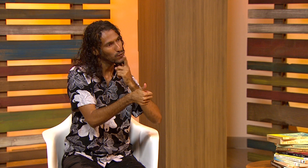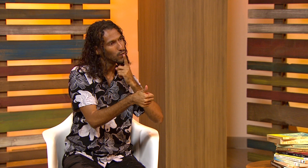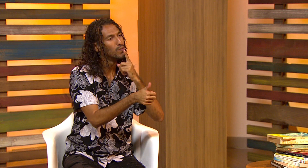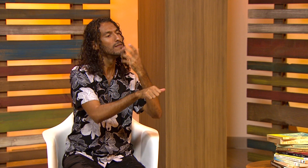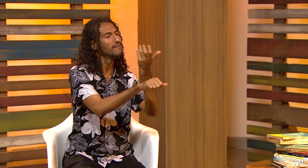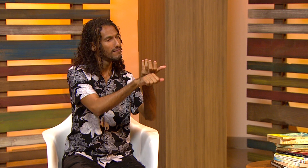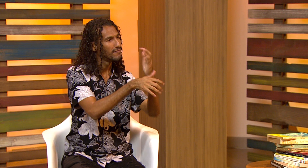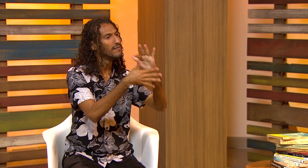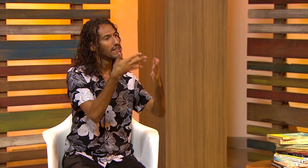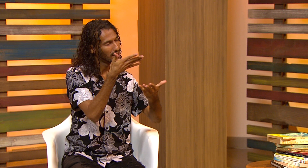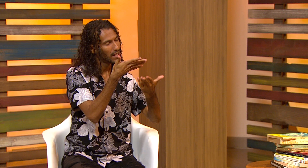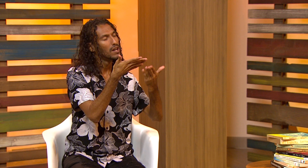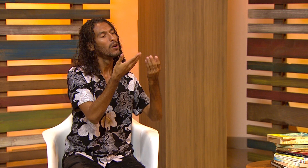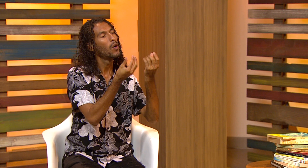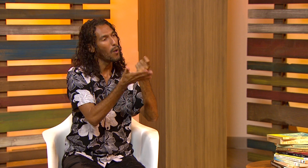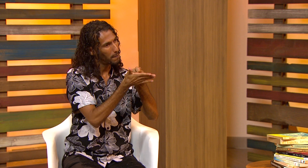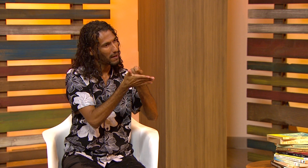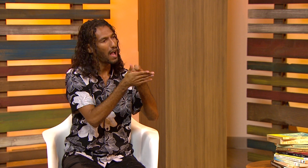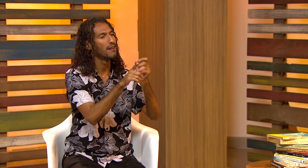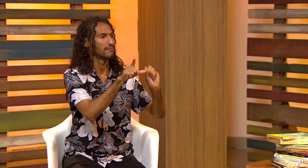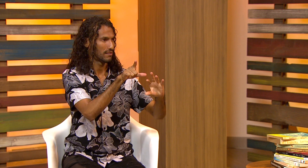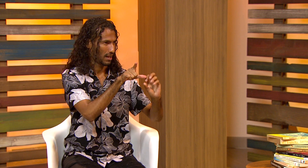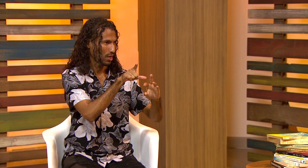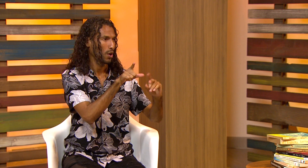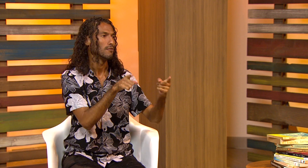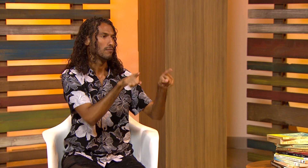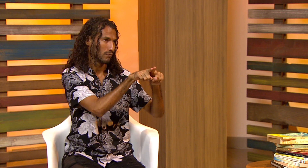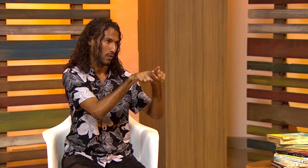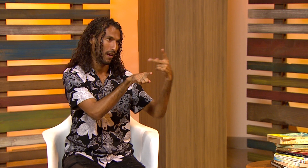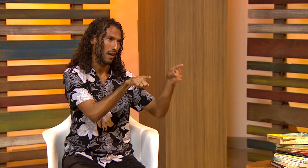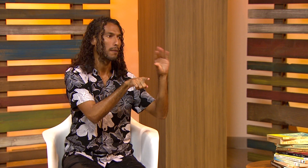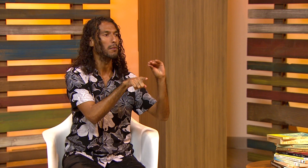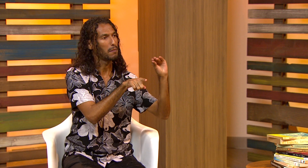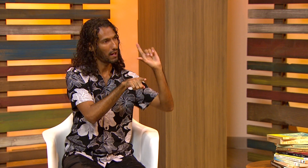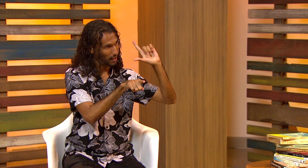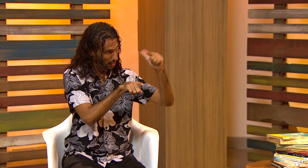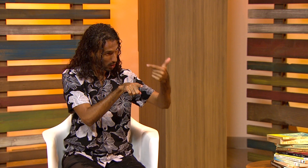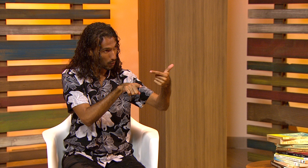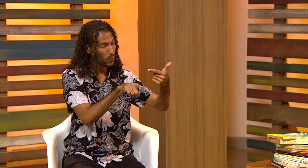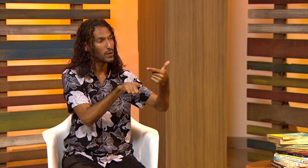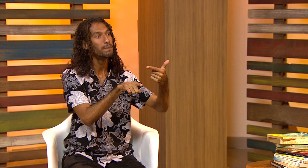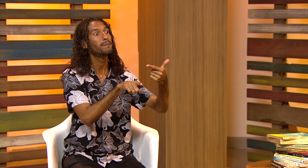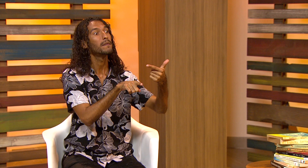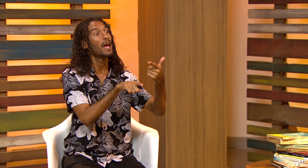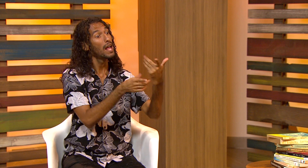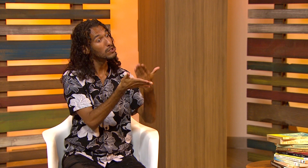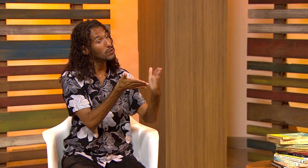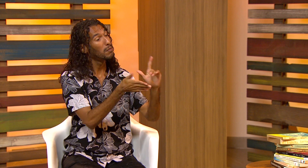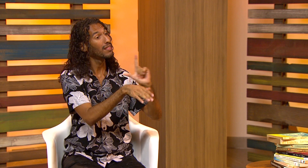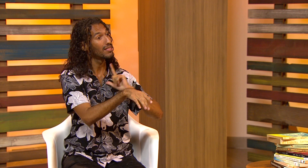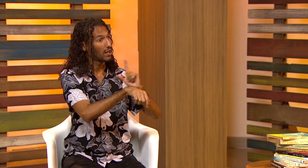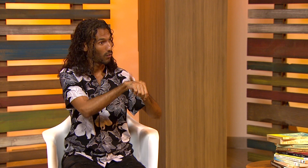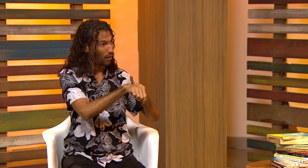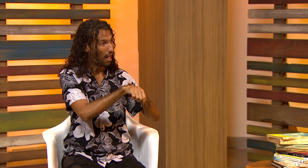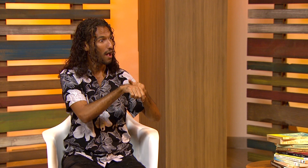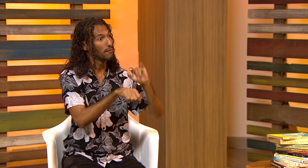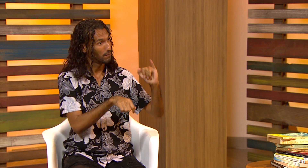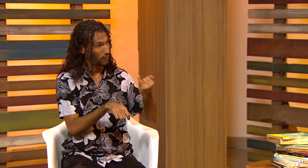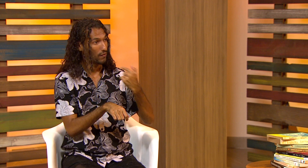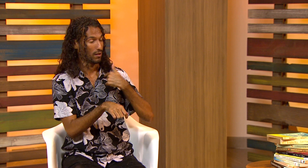possibilitaria esses recursos para mim, porque precisaria de meios para que alguém estivesse comigo nas aulas, como ocorria em